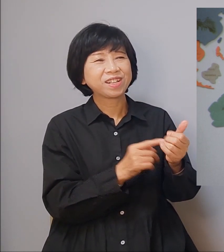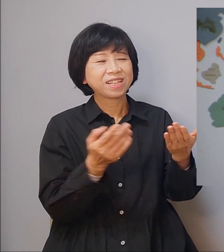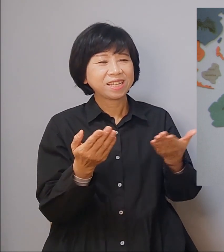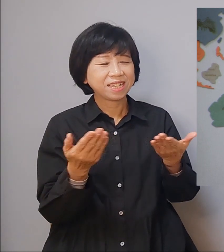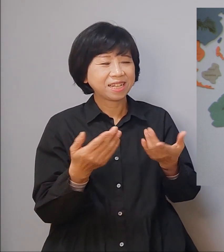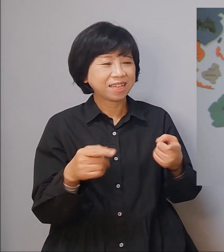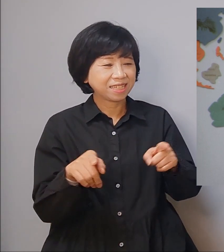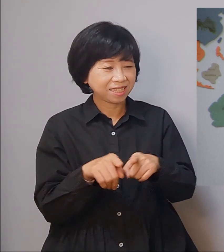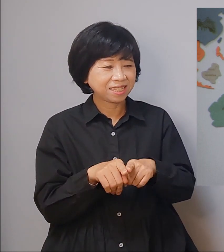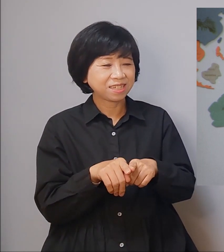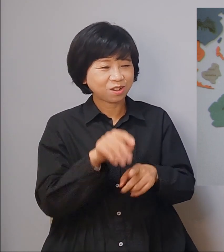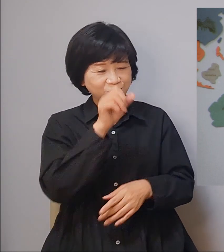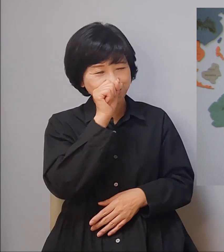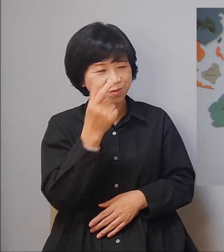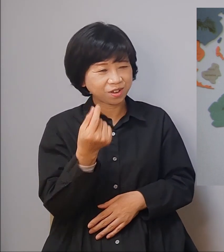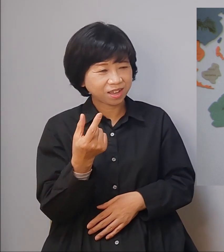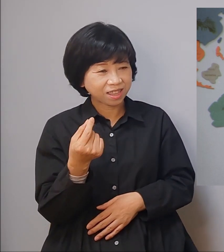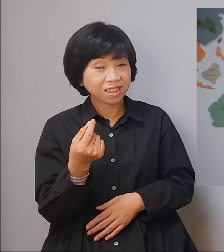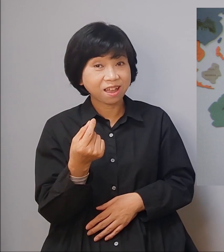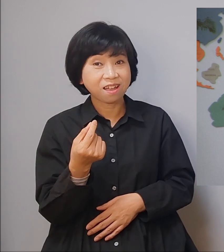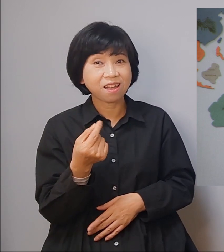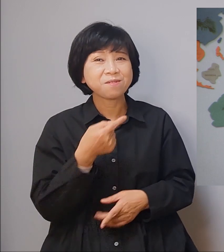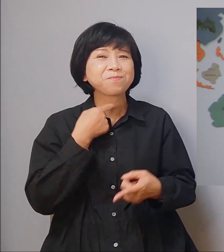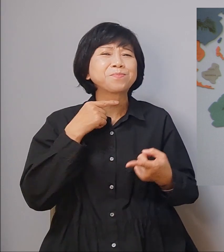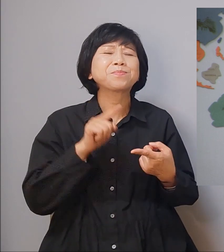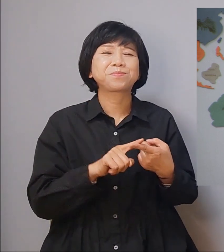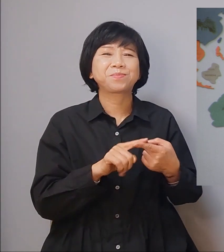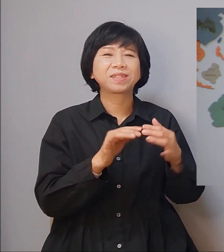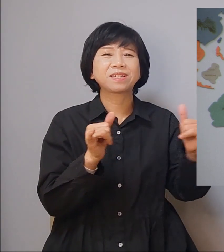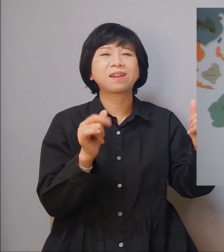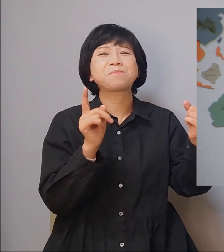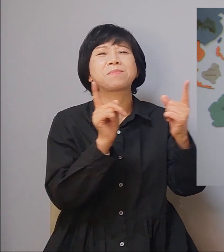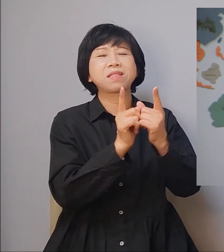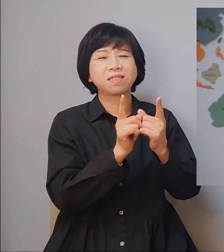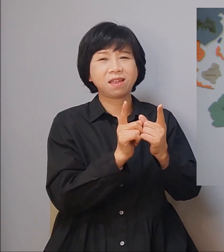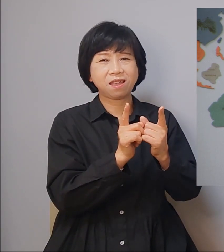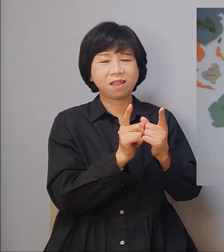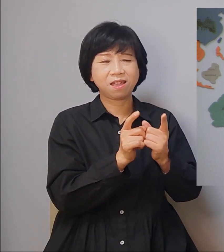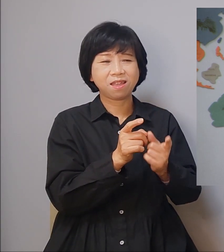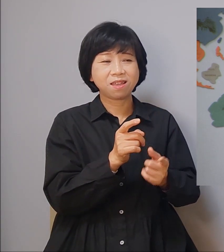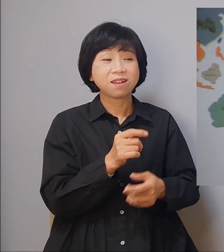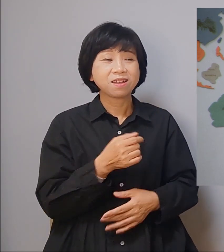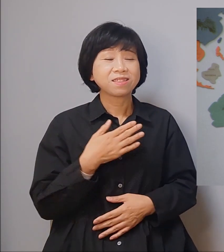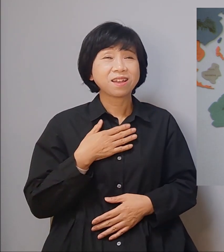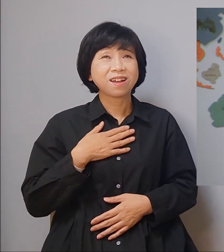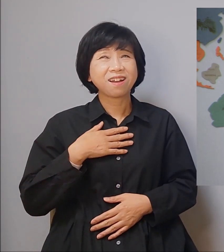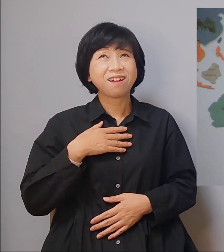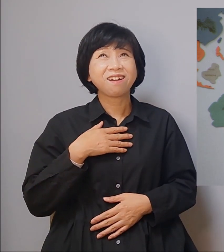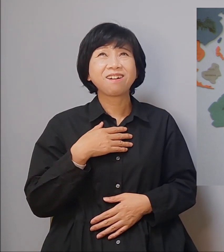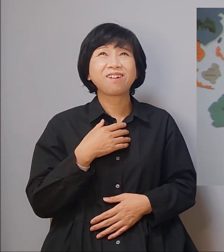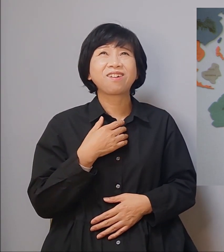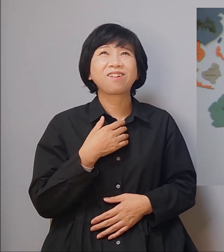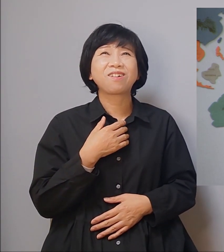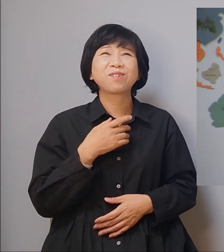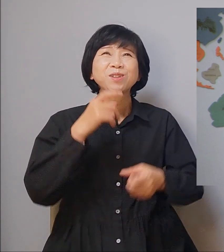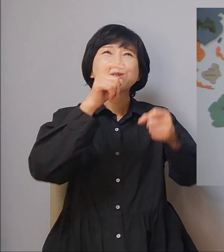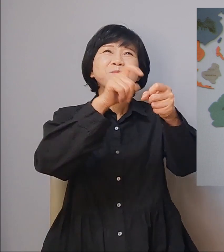하면 좋겠다. 정말 마음에 아주 쏙 드는 사람을 만나는 거예요. 내가 꿈에 그리던 직장을 발견하는